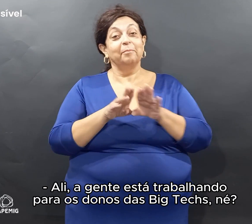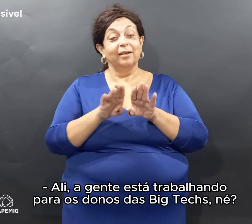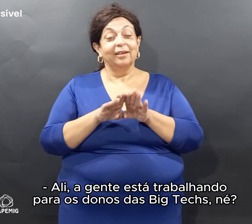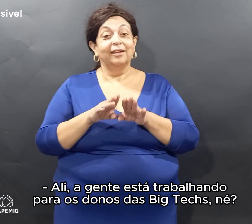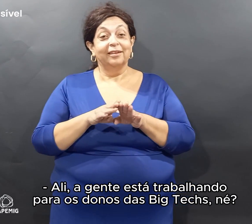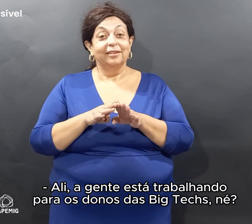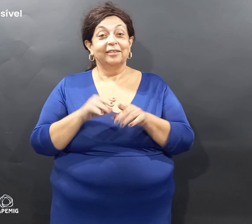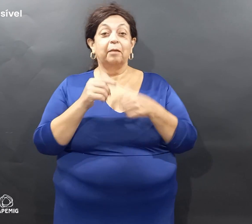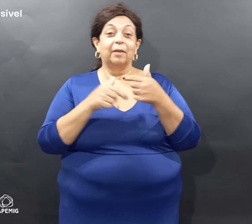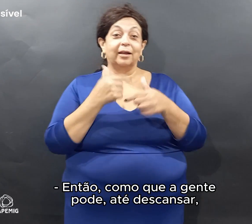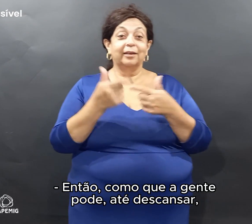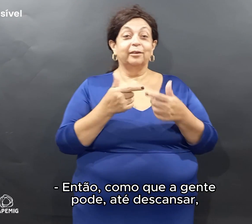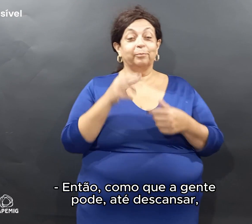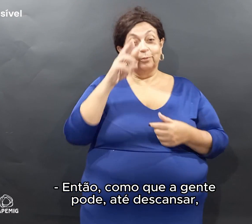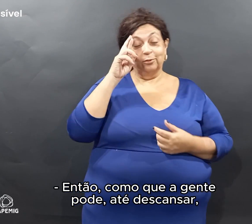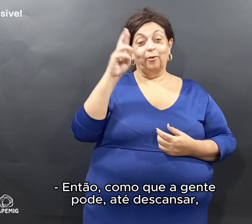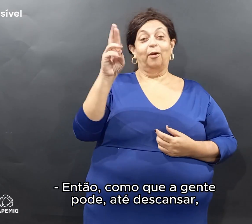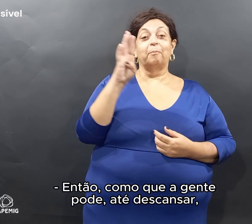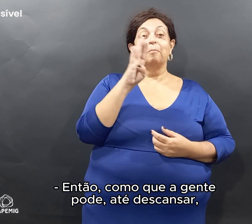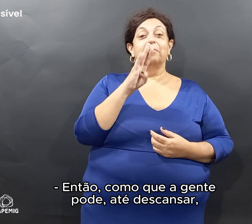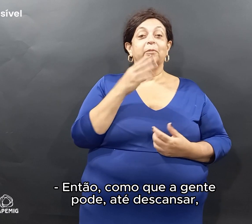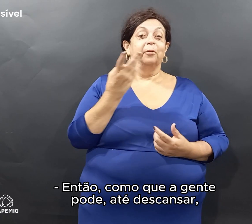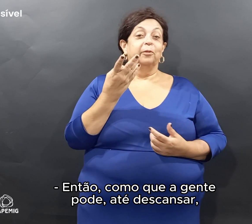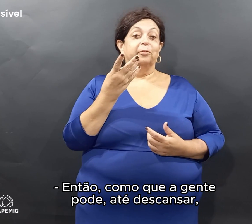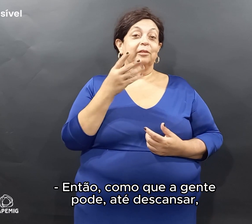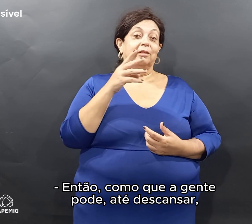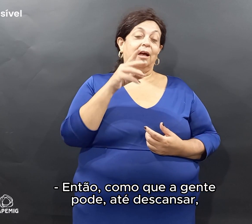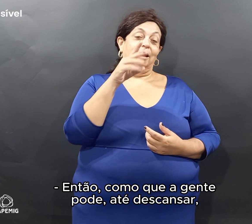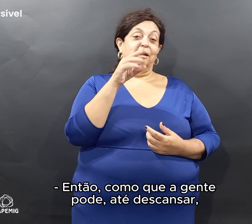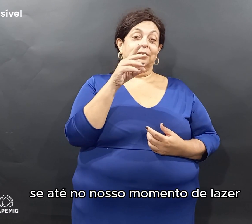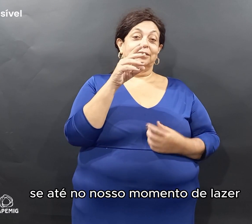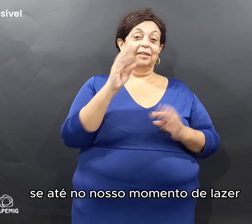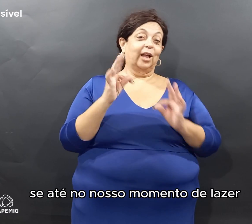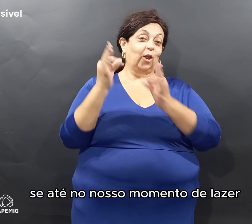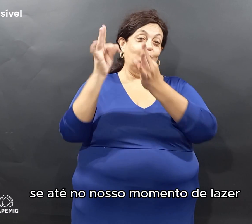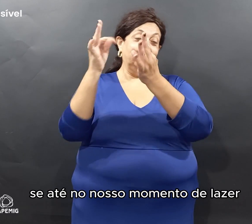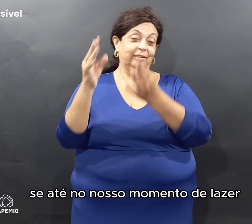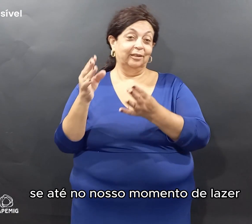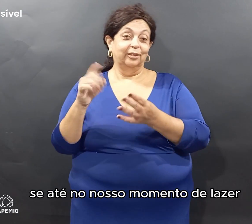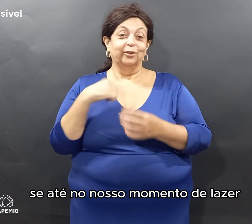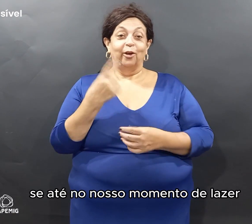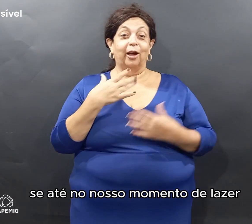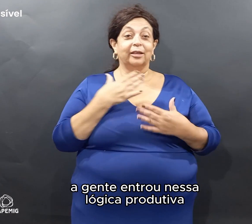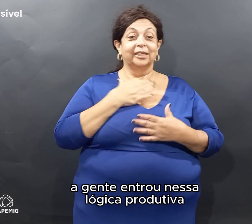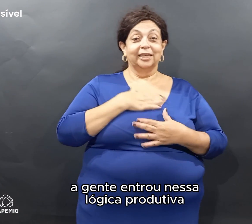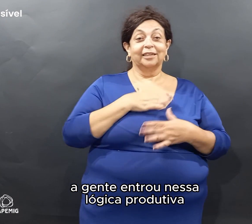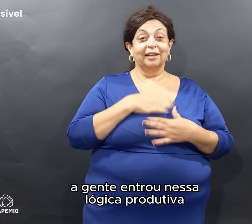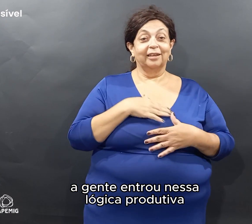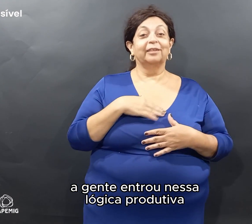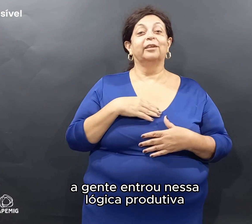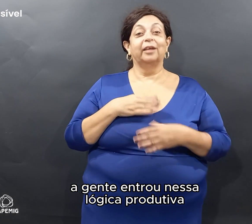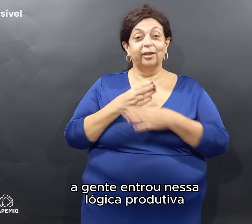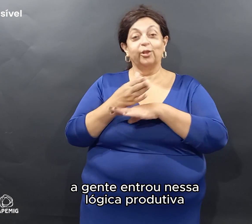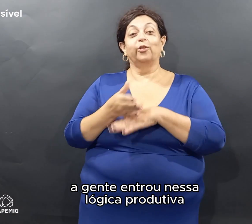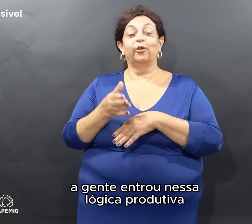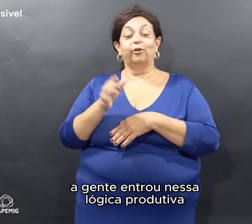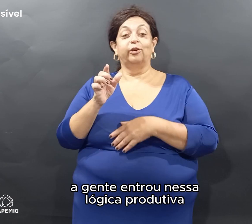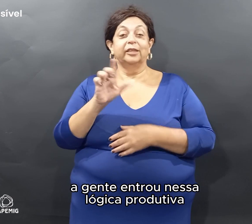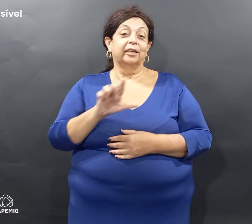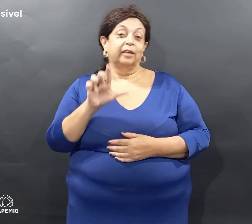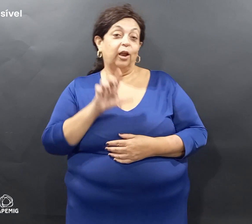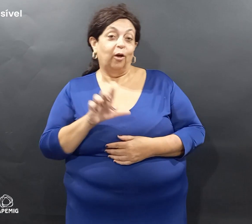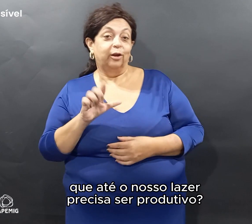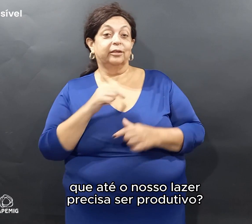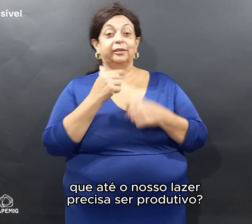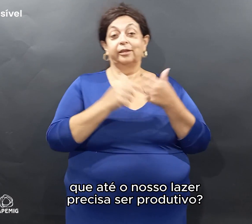das big techs, né? Então, assim, como que a gente pode até descansar se até no nosso momento de lazer a gente entrou nessa lógica